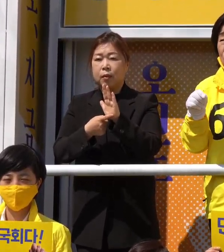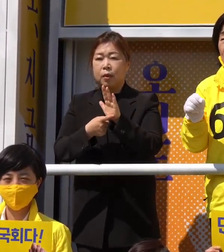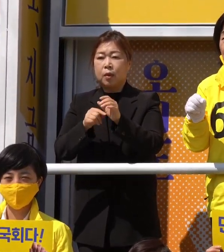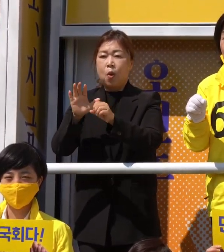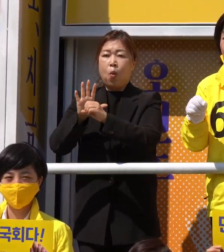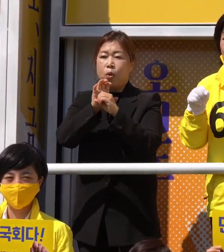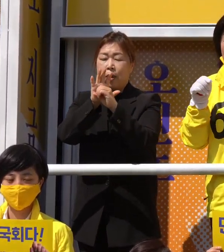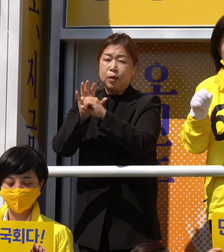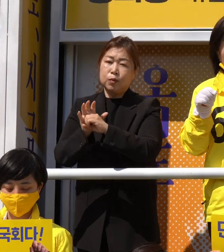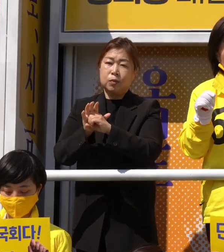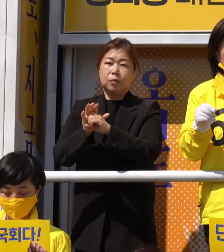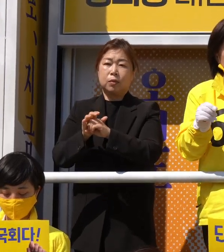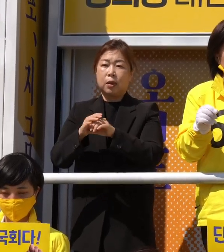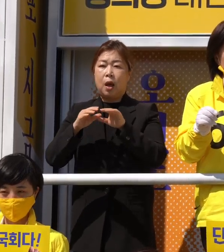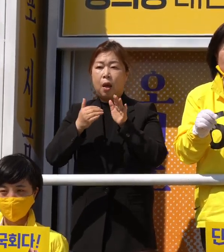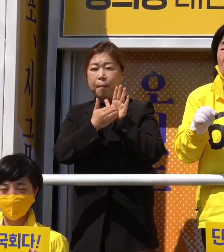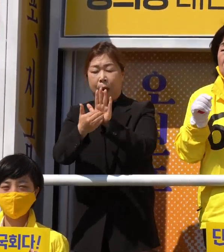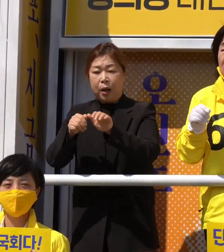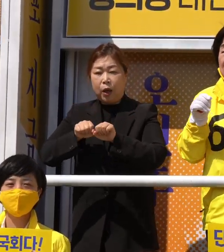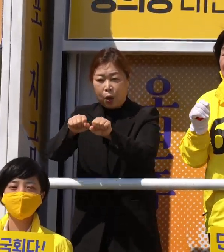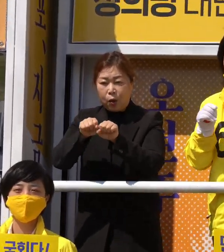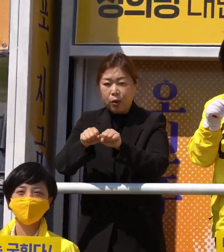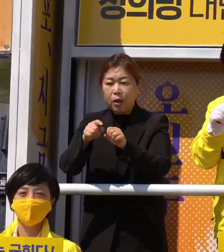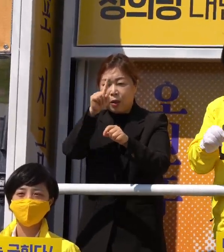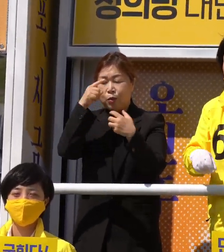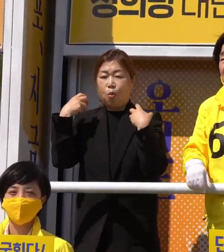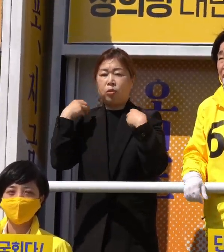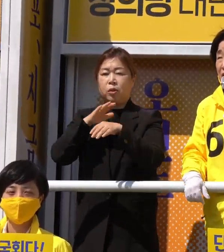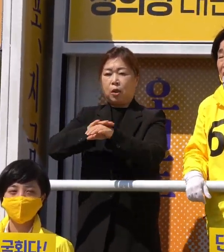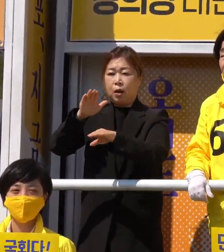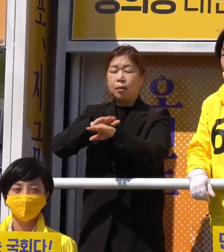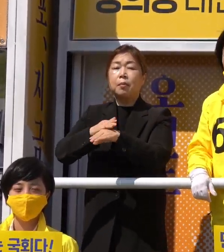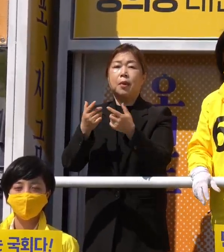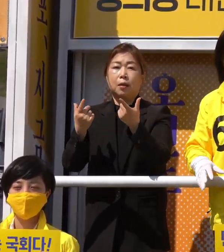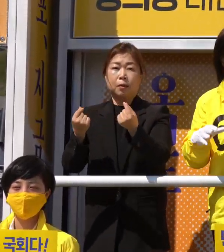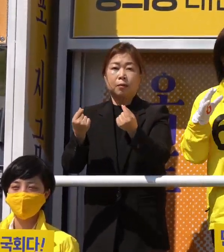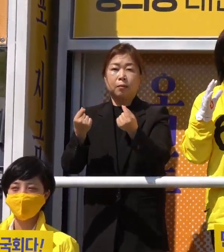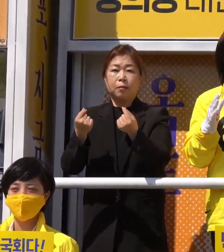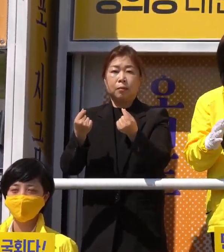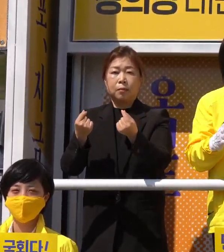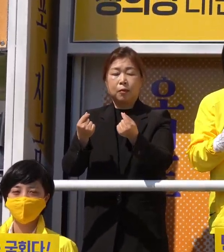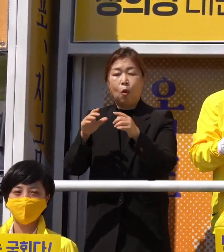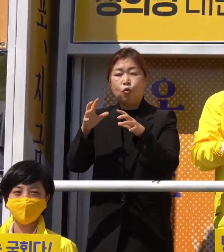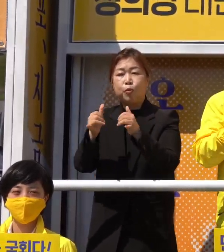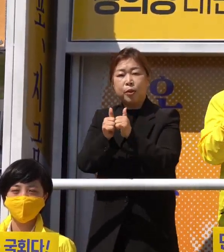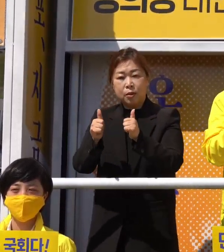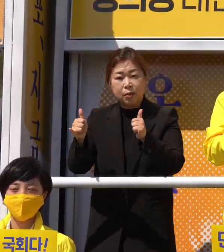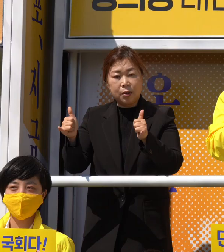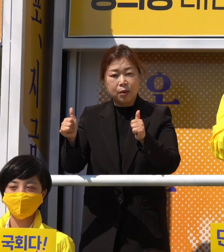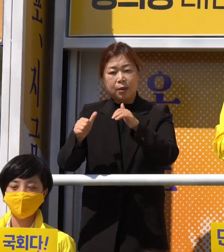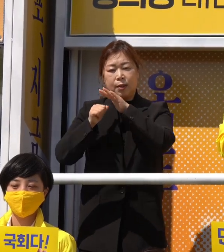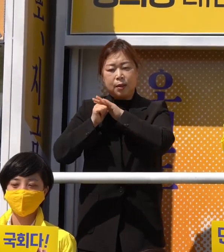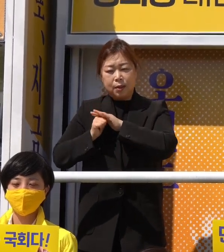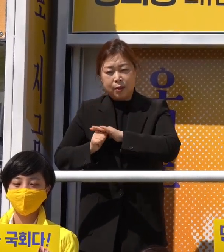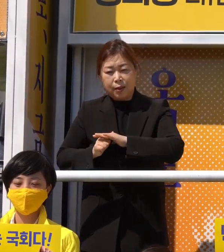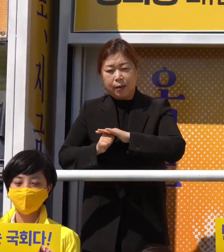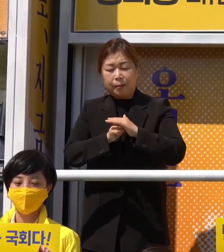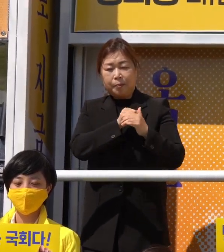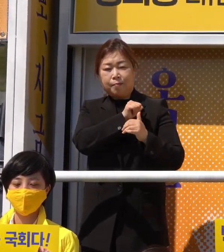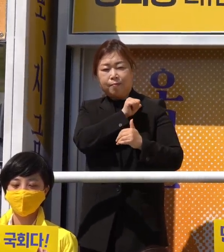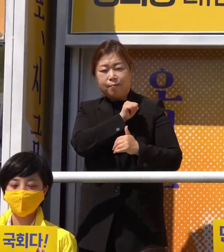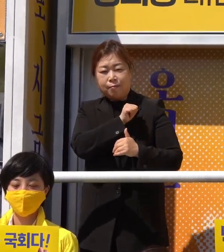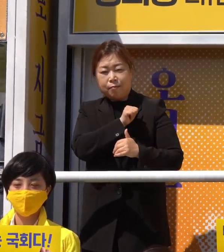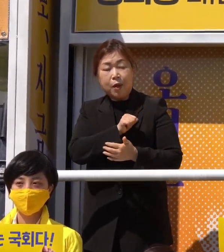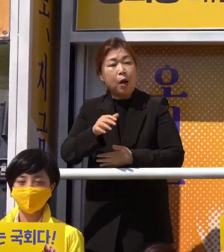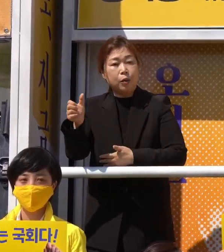코로나19 방역은 정부가 잘하고 있습니다. 우리 국민들의 인내와 절제로